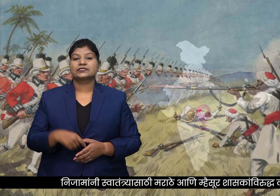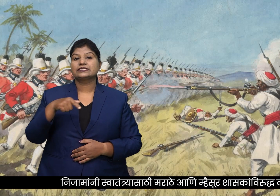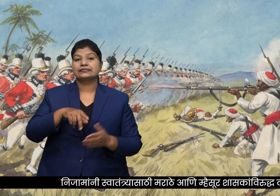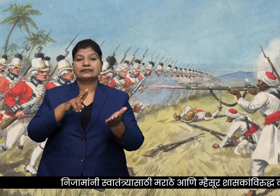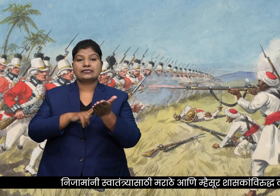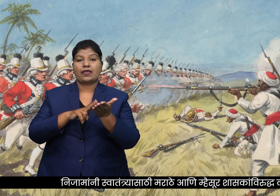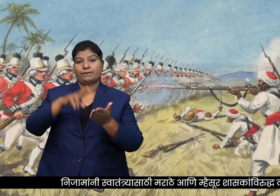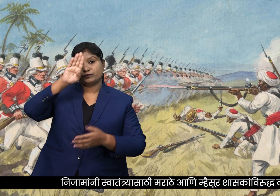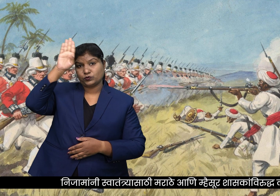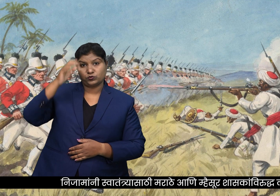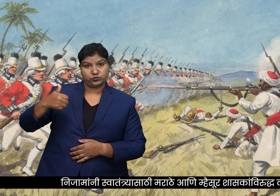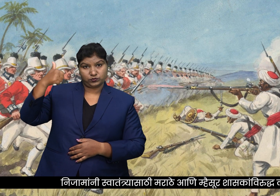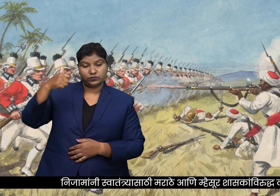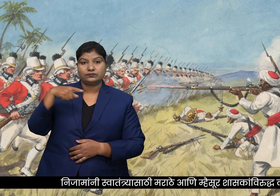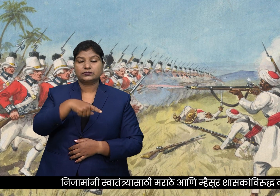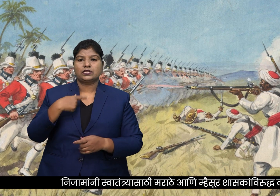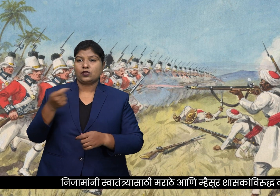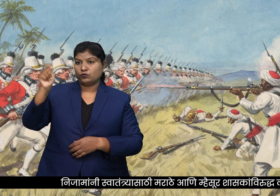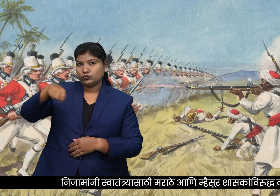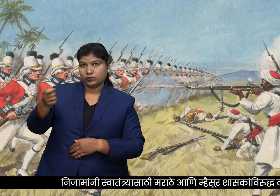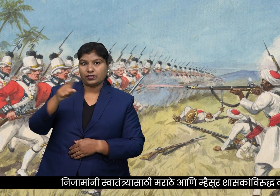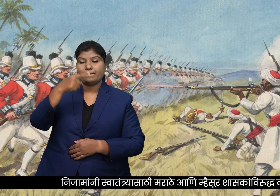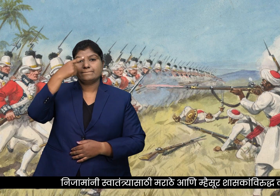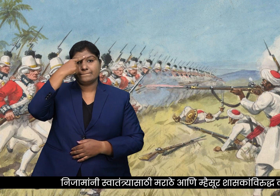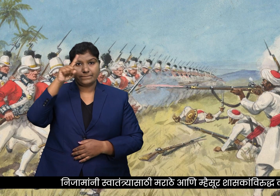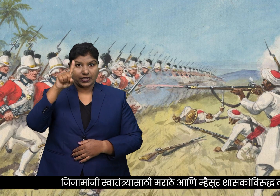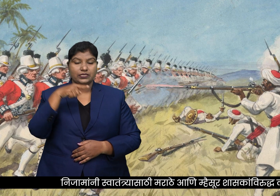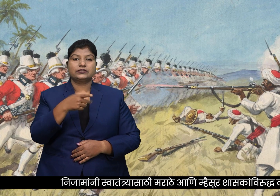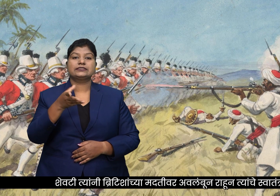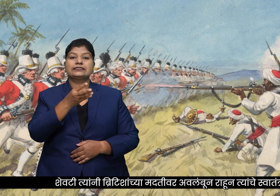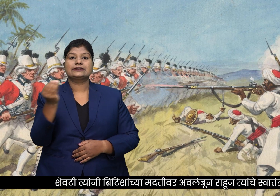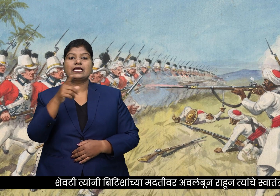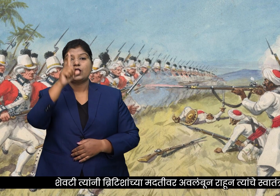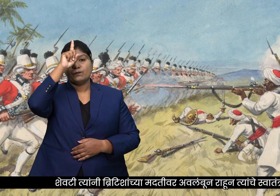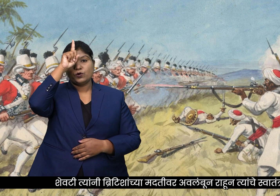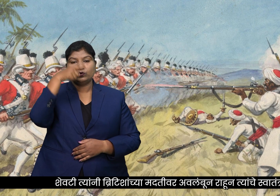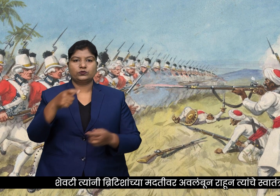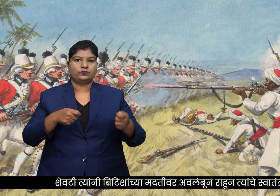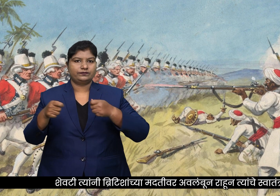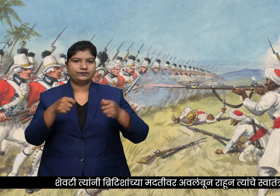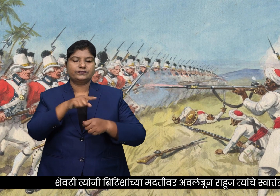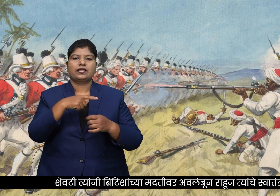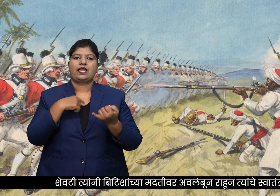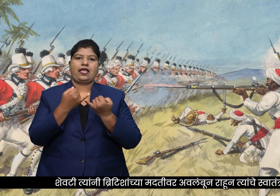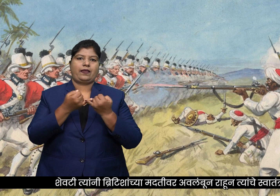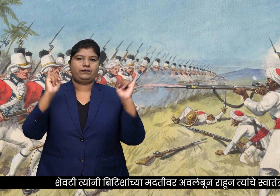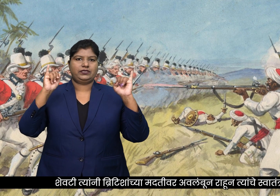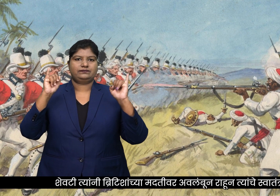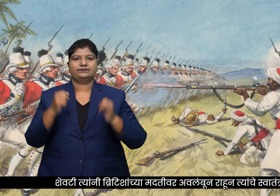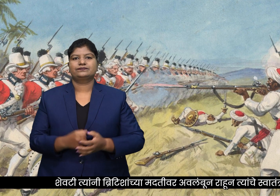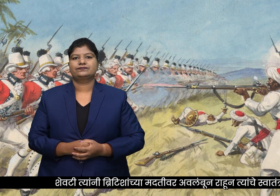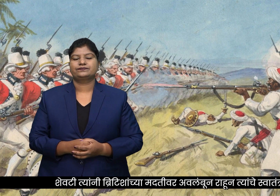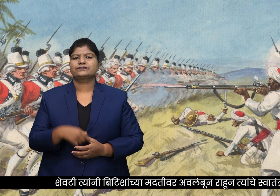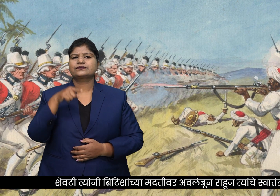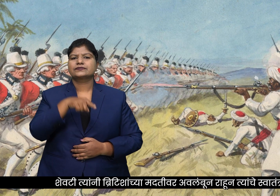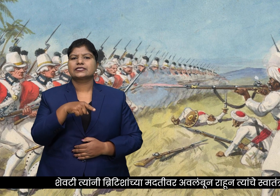निजामाने स्वातंत्र्यासाठी मराठे आणि म्हैसूर शासकीयांविरुद्ध लढा दिला. शेवटी त्यांनी ब्रिटिशांच्या मदतीवर